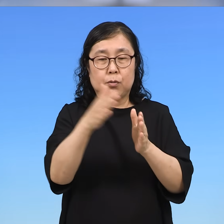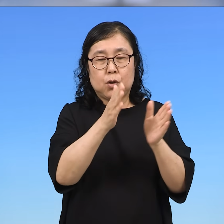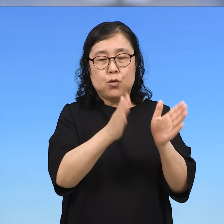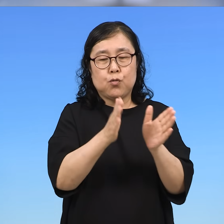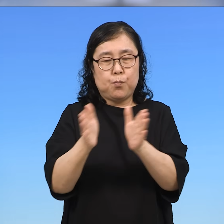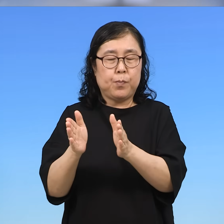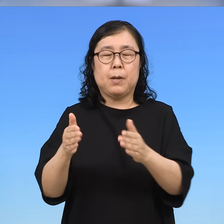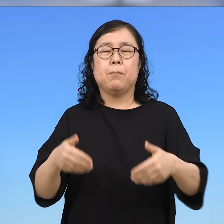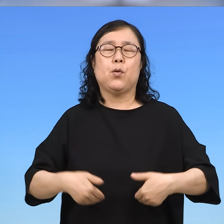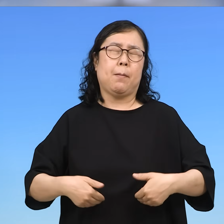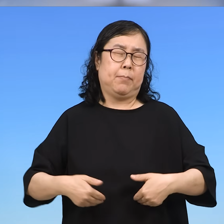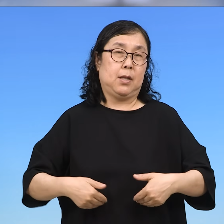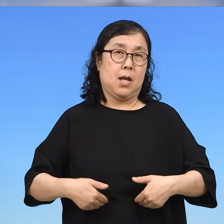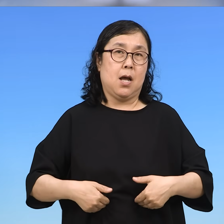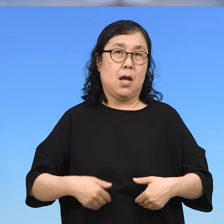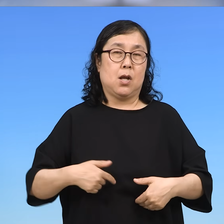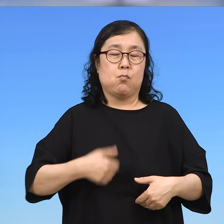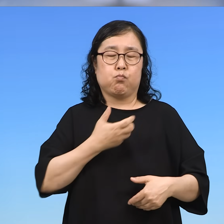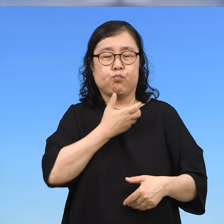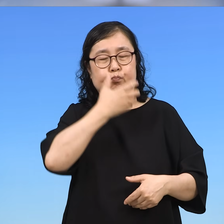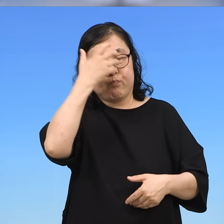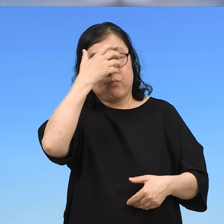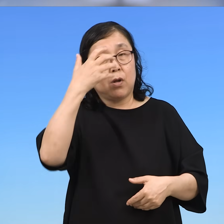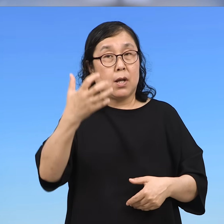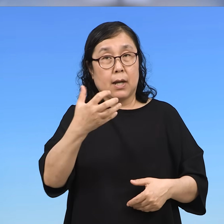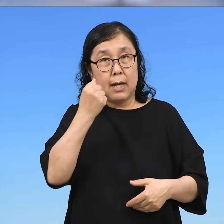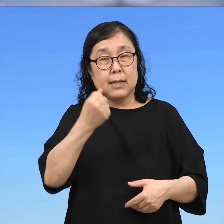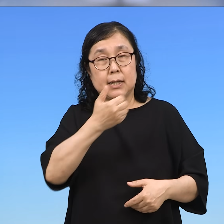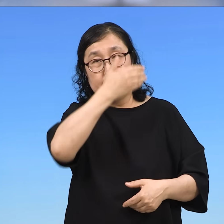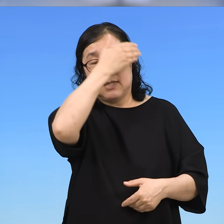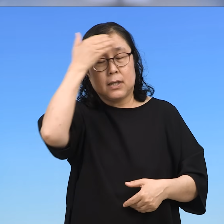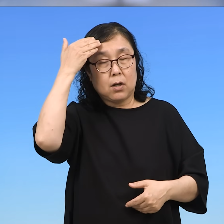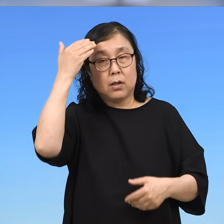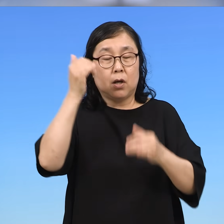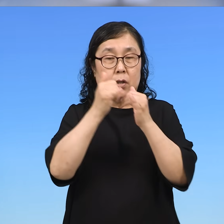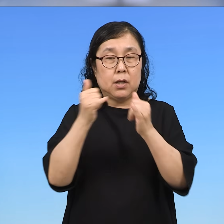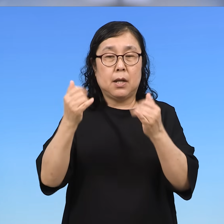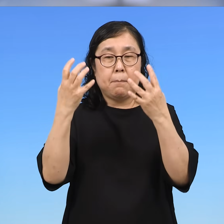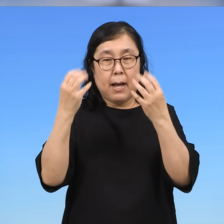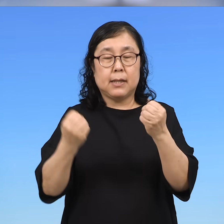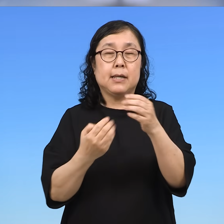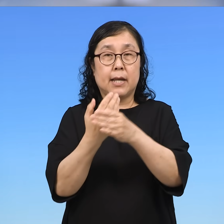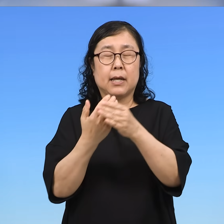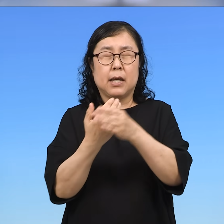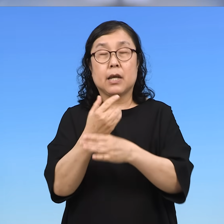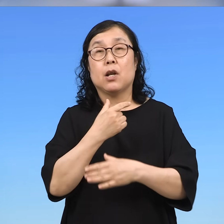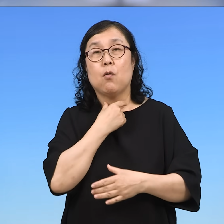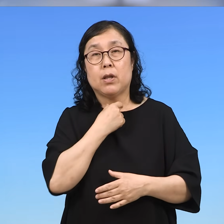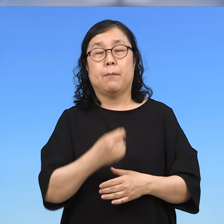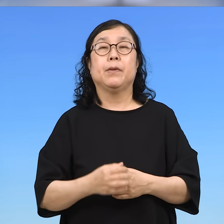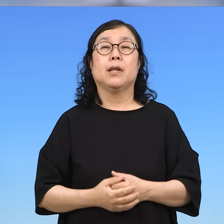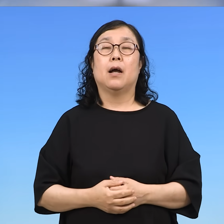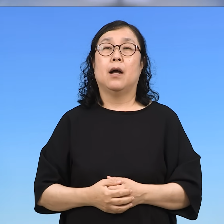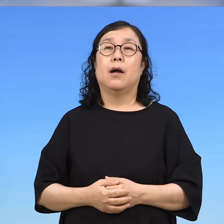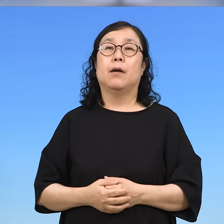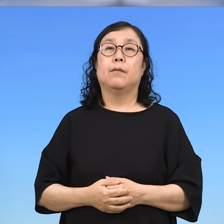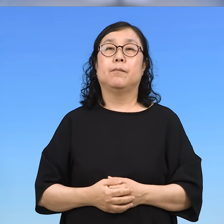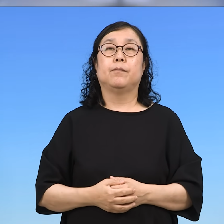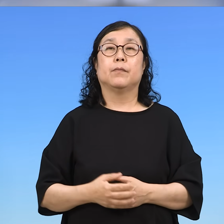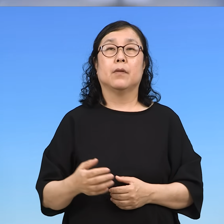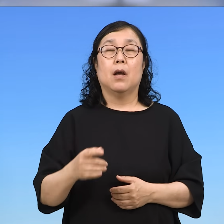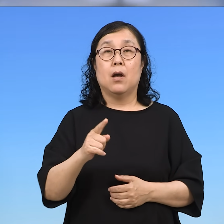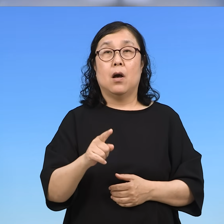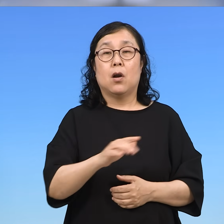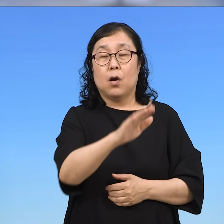거예요. 난 정말 어른이 되고 싶다, 이 꿈을 품은 청년들이 오늘 은혜 받았으면 좋겠어요. 그러려면은요,